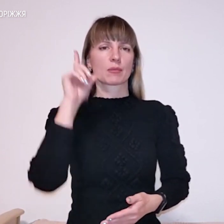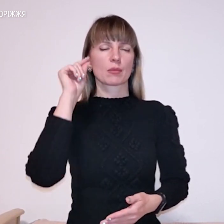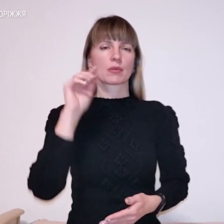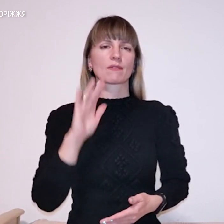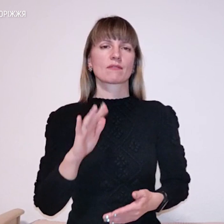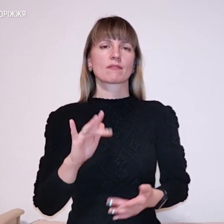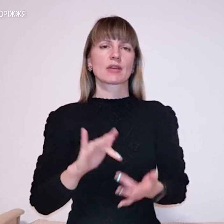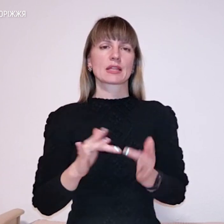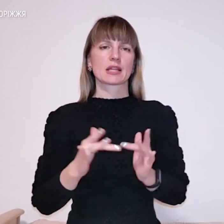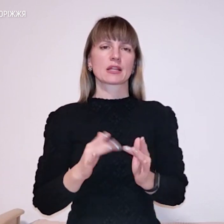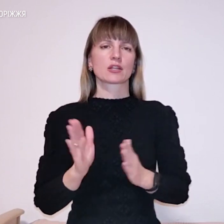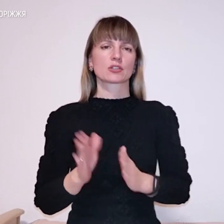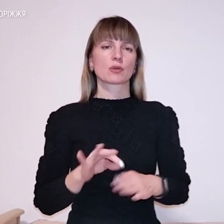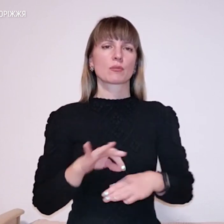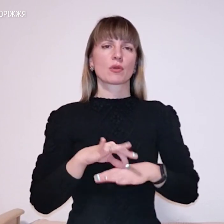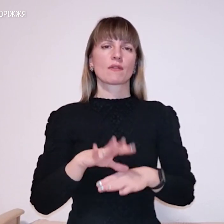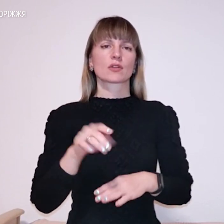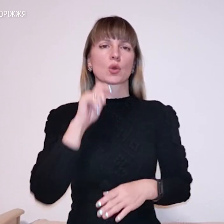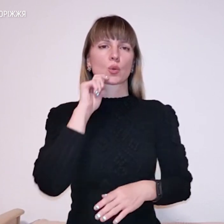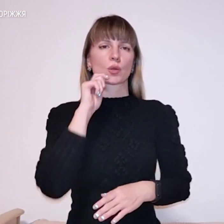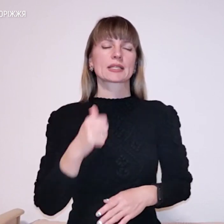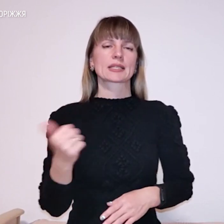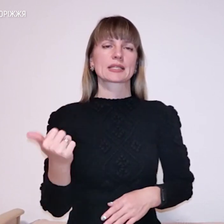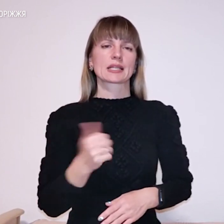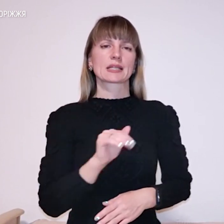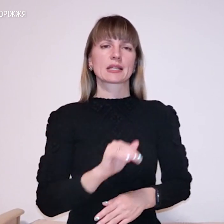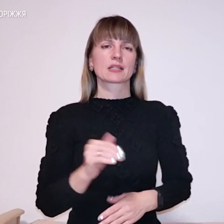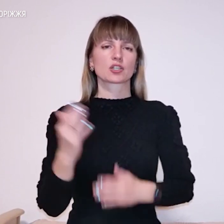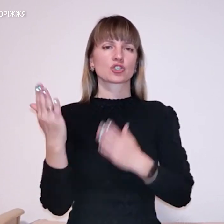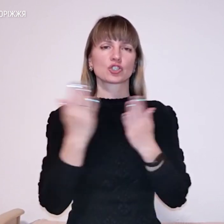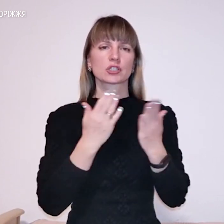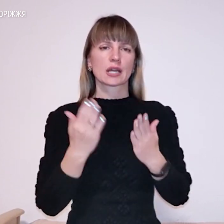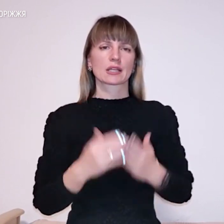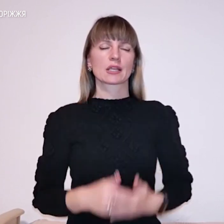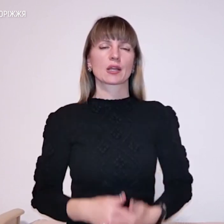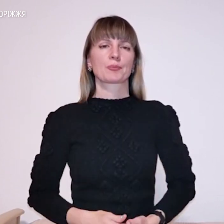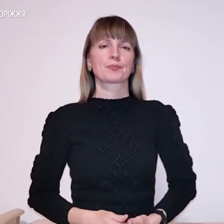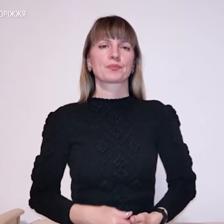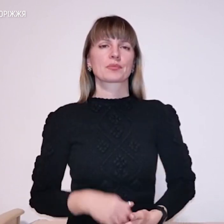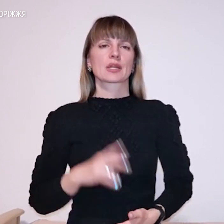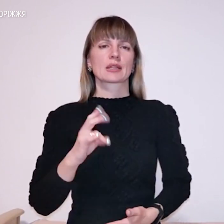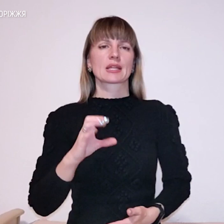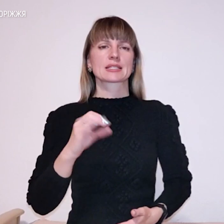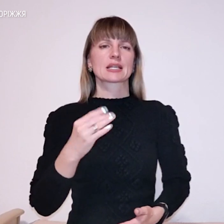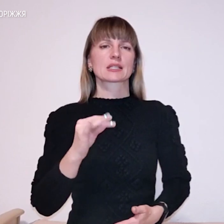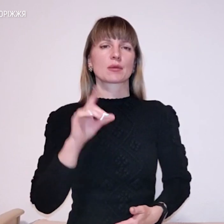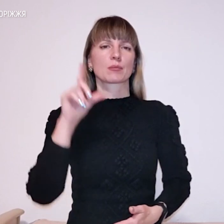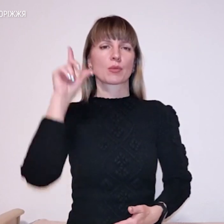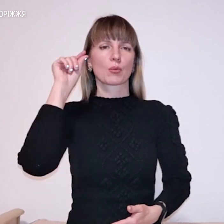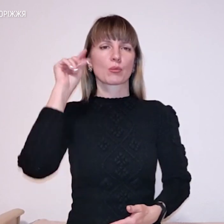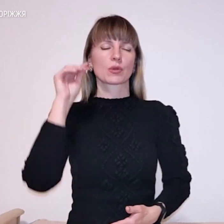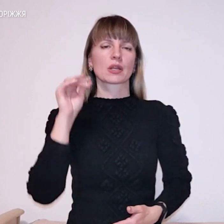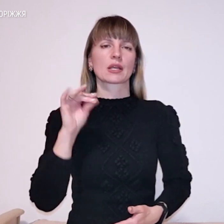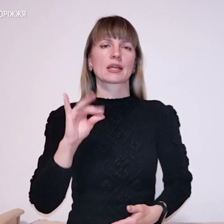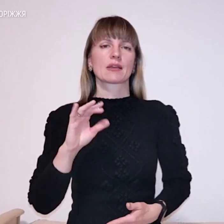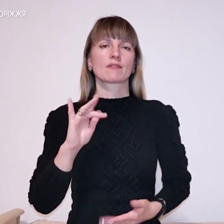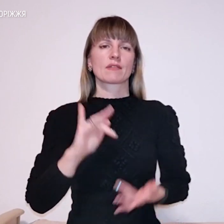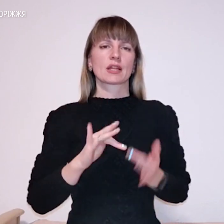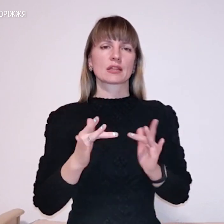онлайн-режимі проходить український тиждень дитячого читання. На сайті бібліотеки і в соціальних мережах